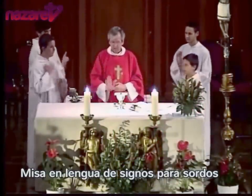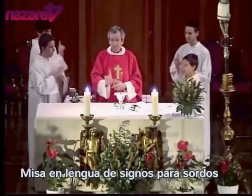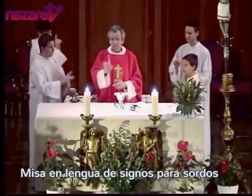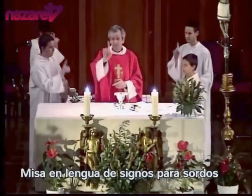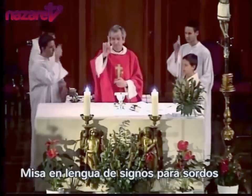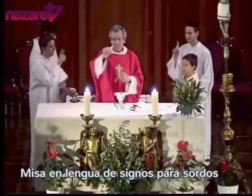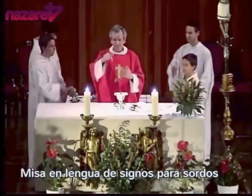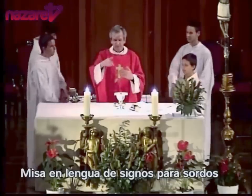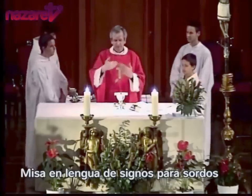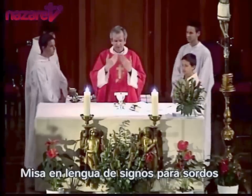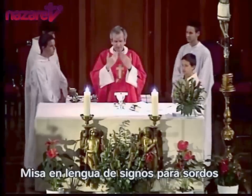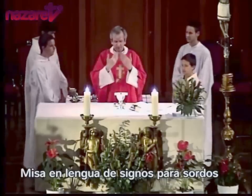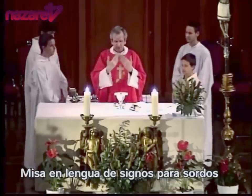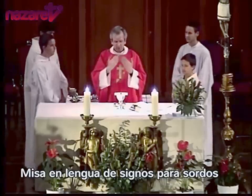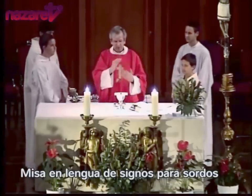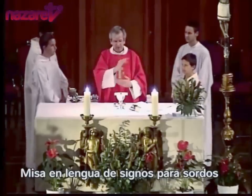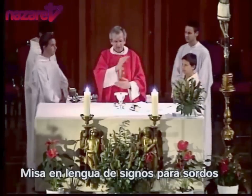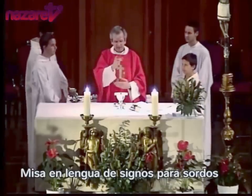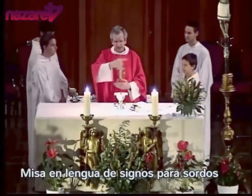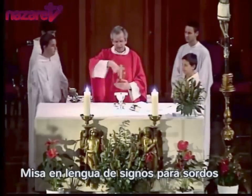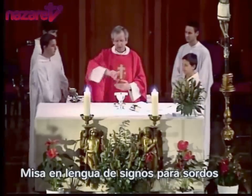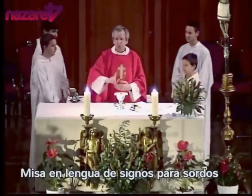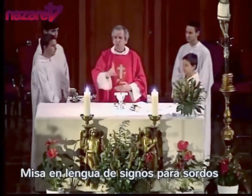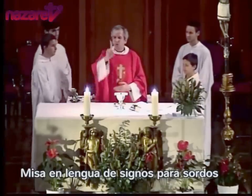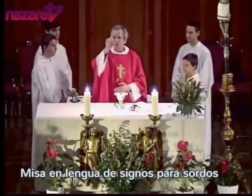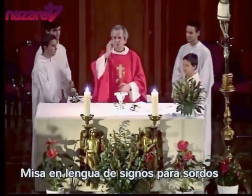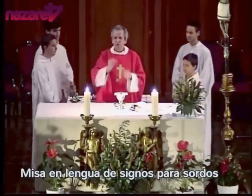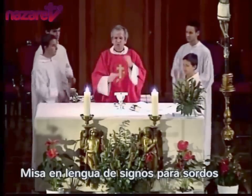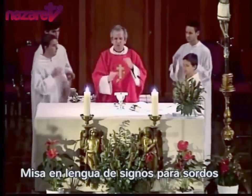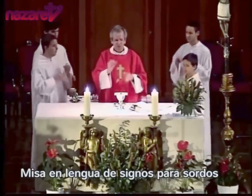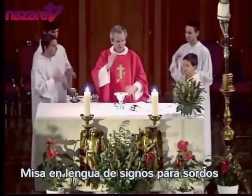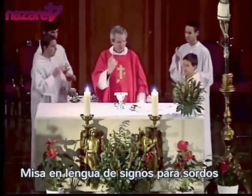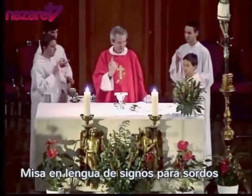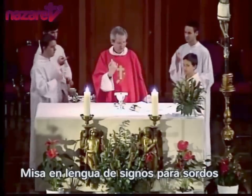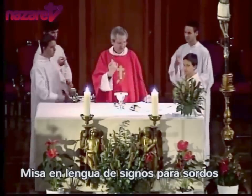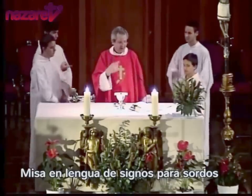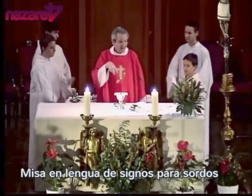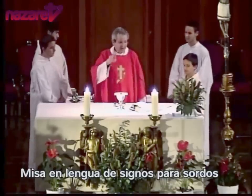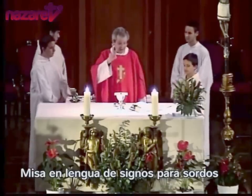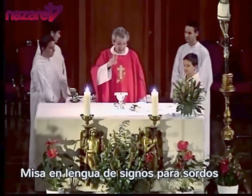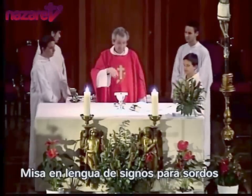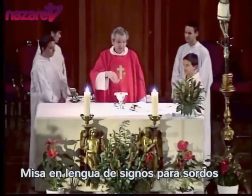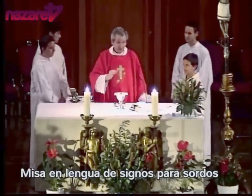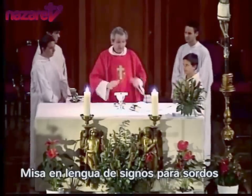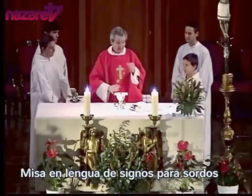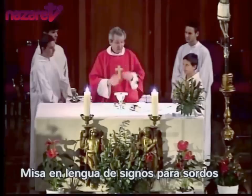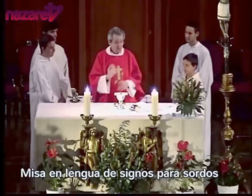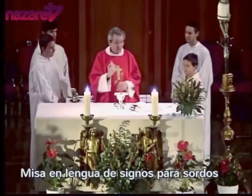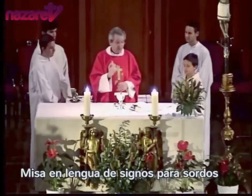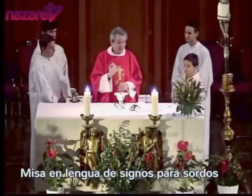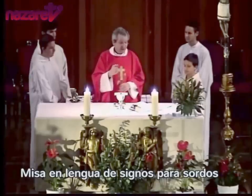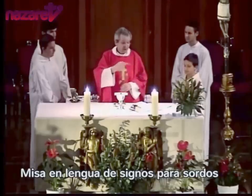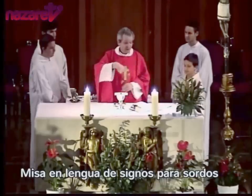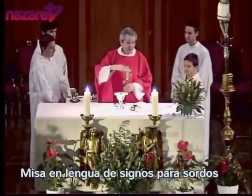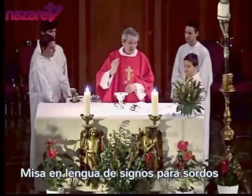corazón. Lo tenemos levantado hacia el Señor. Demos gracias al Señor nuestro Dios. Es justo y necesario. En verdad, es